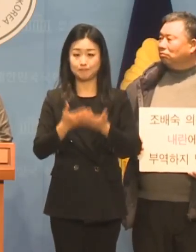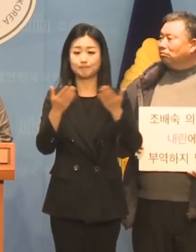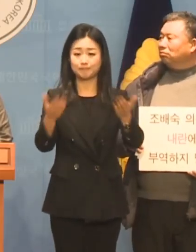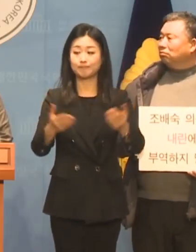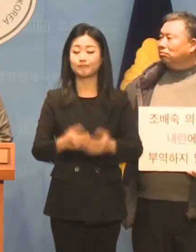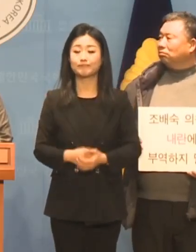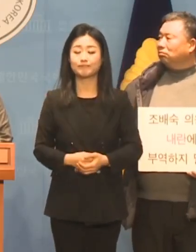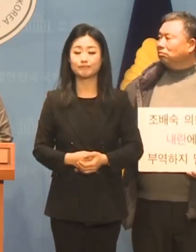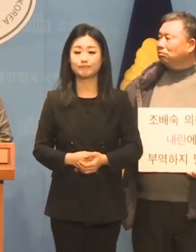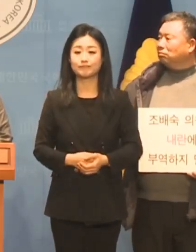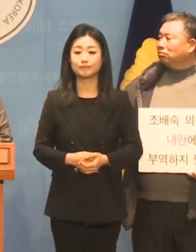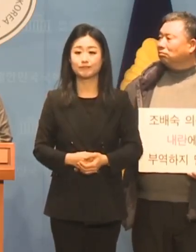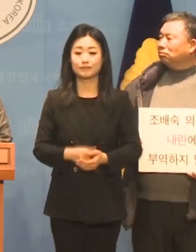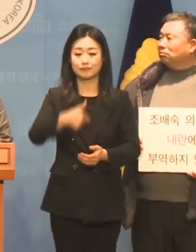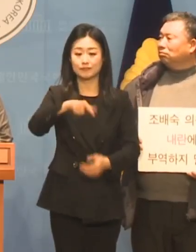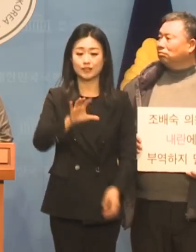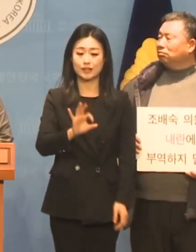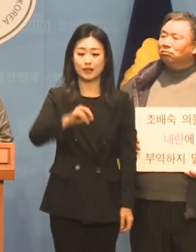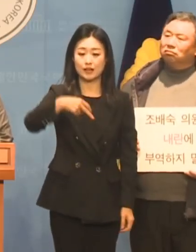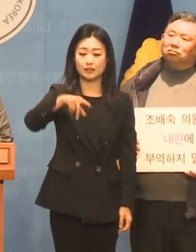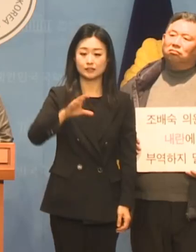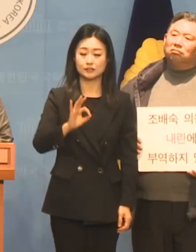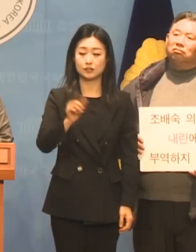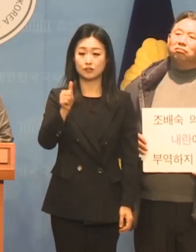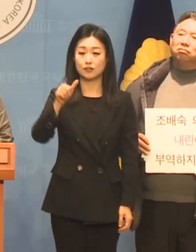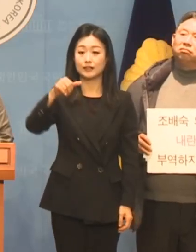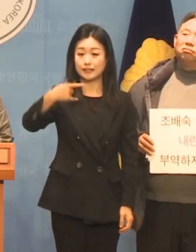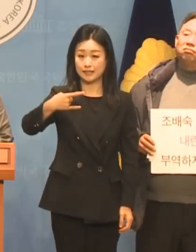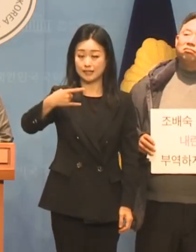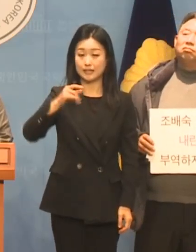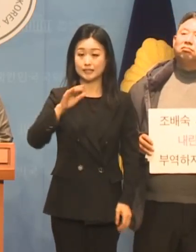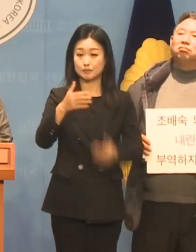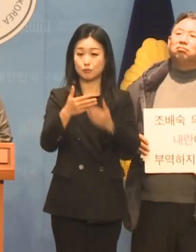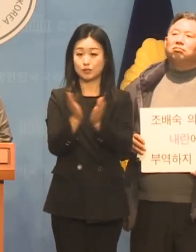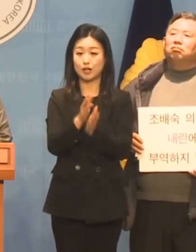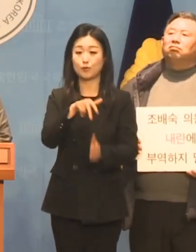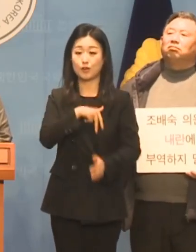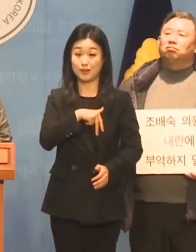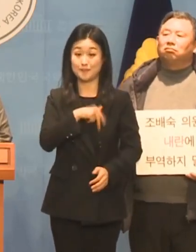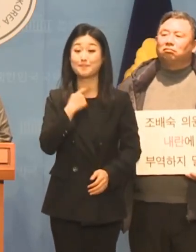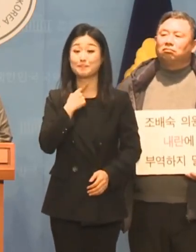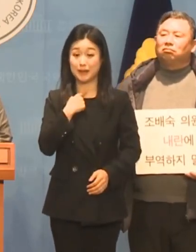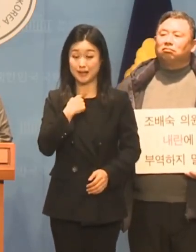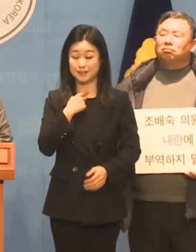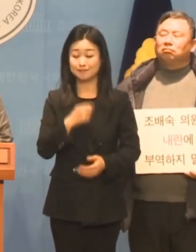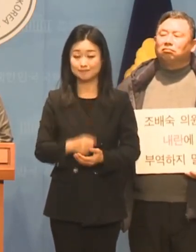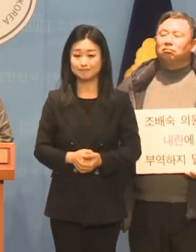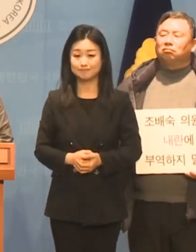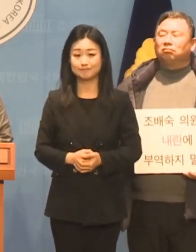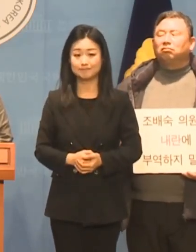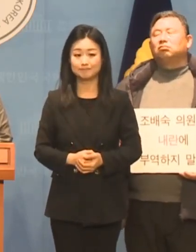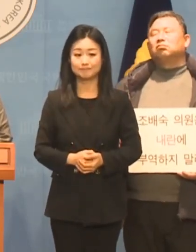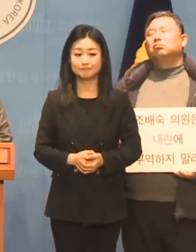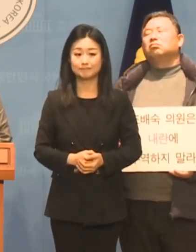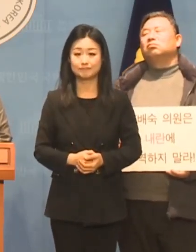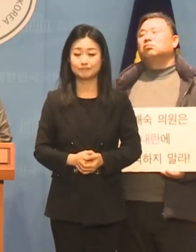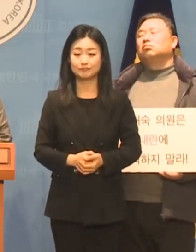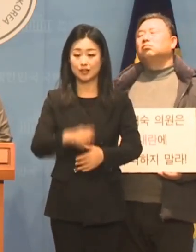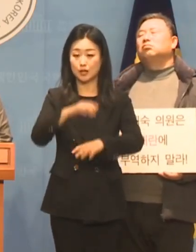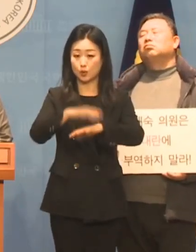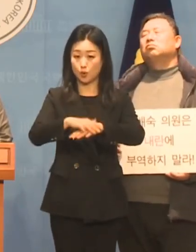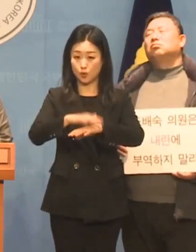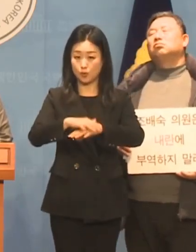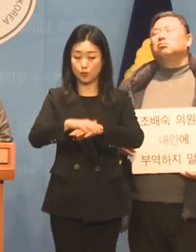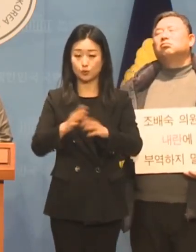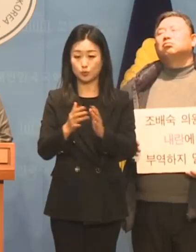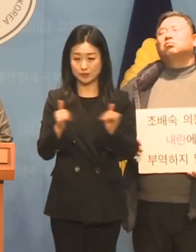이 자리에는 우리 강성희 21대 진보당 국회의원님을 포함해서 대표 우리 농민과